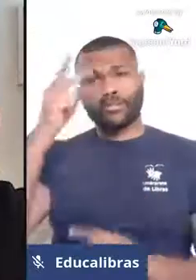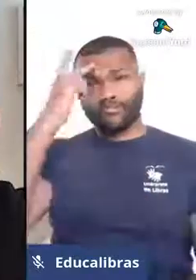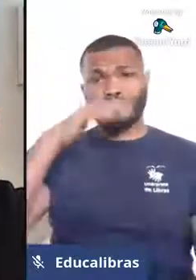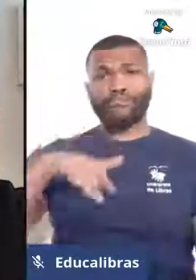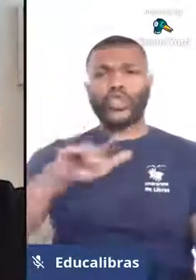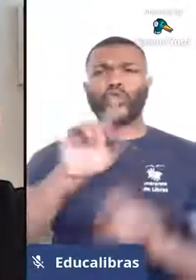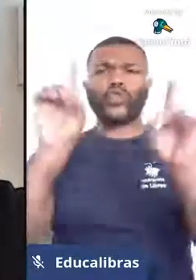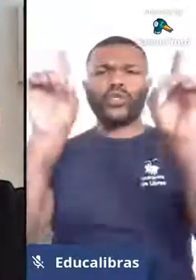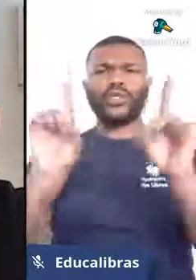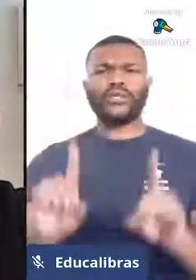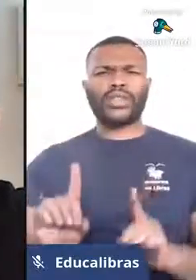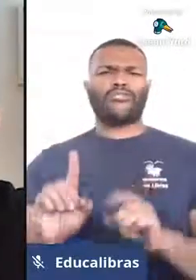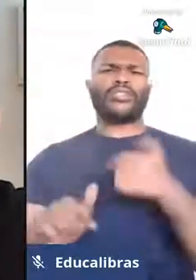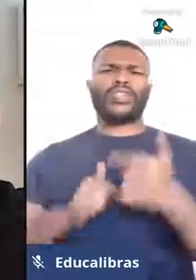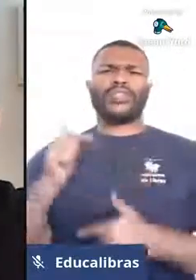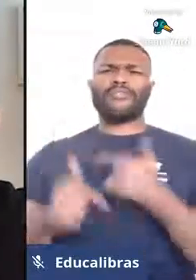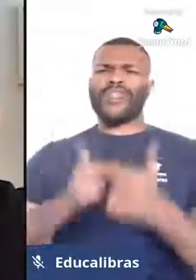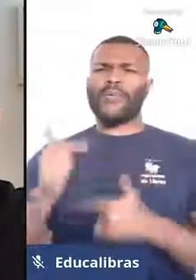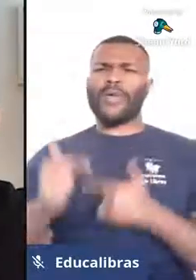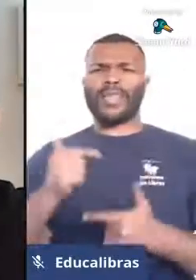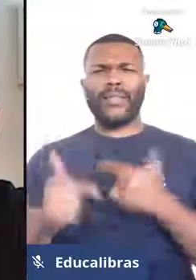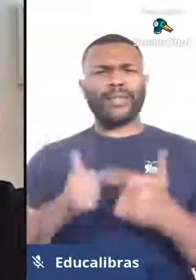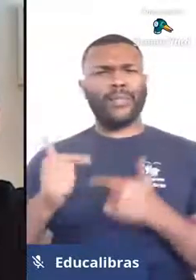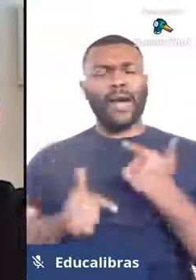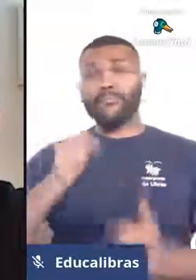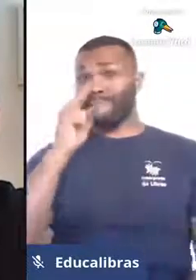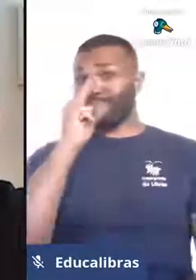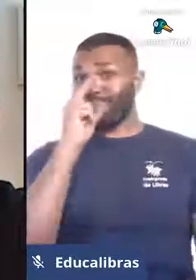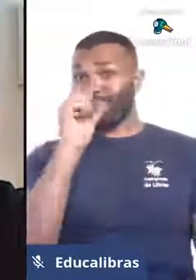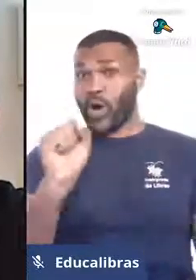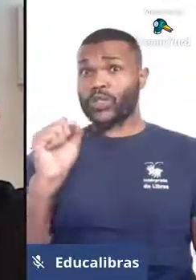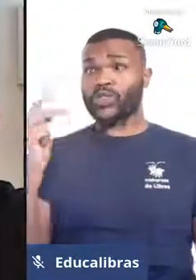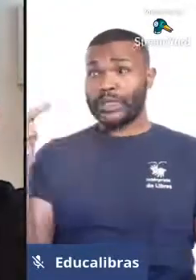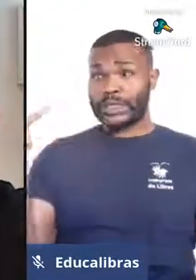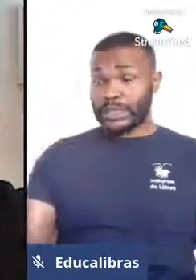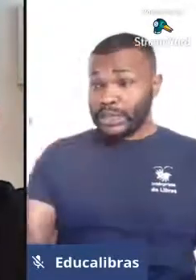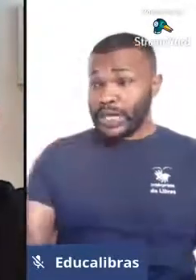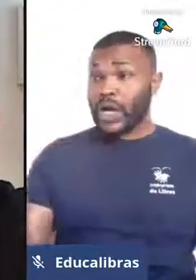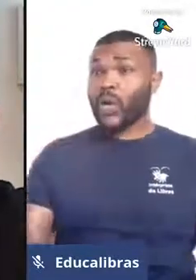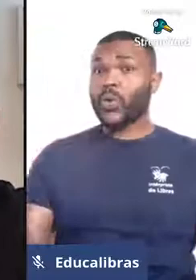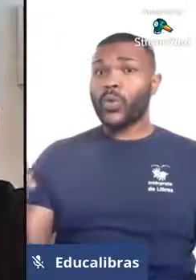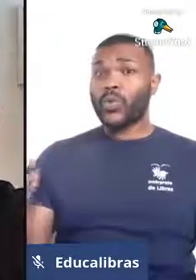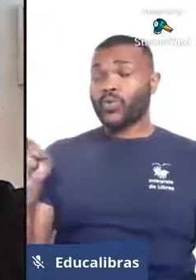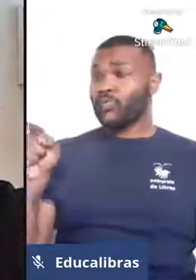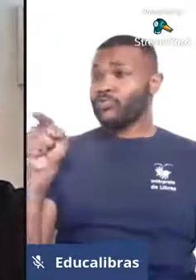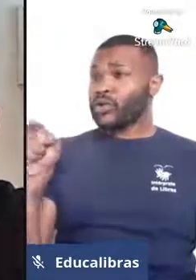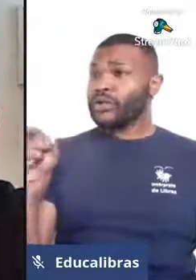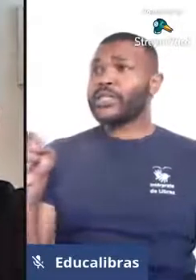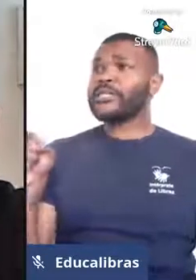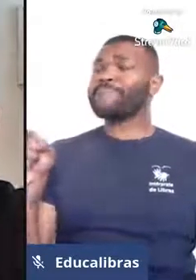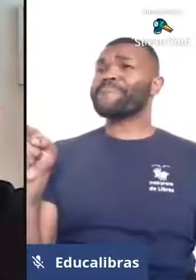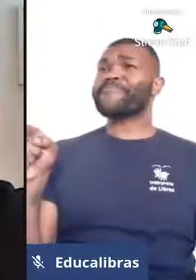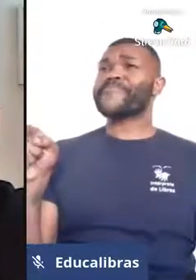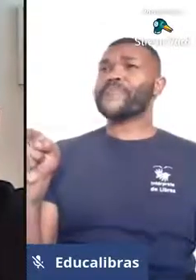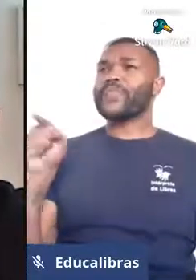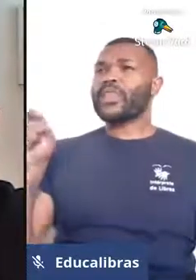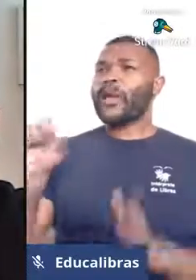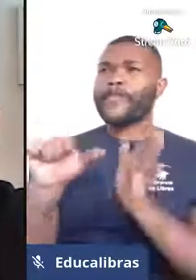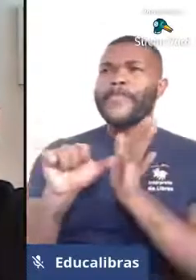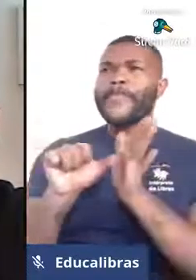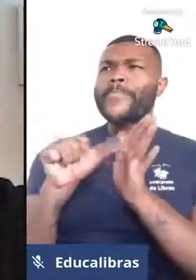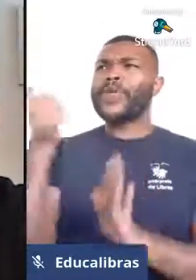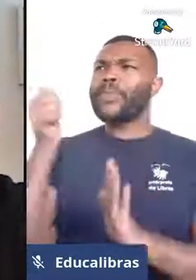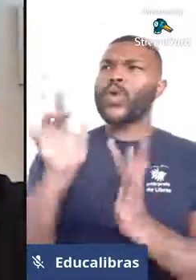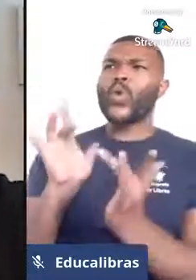bastante forte, né? E esse foi o seu primeiro grande contato